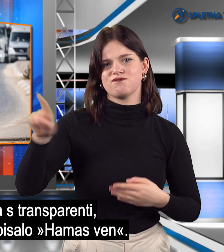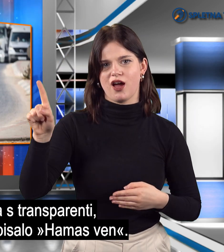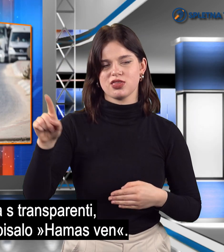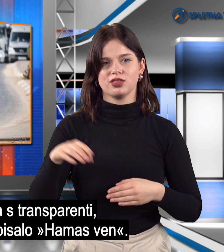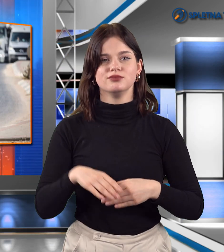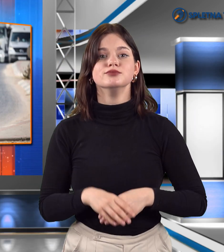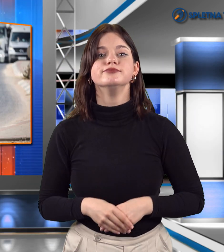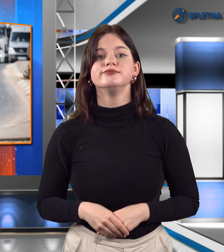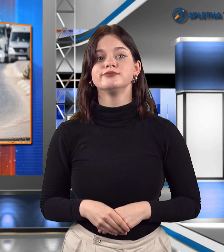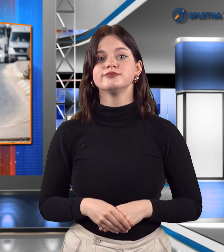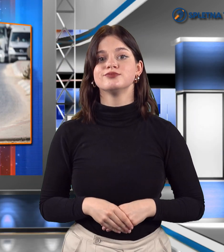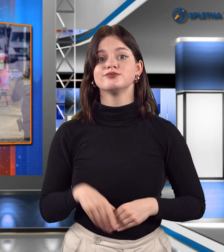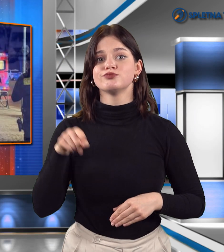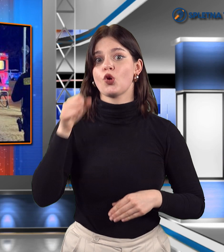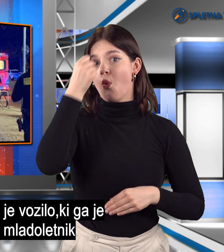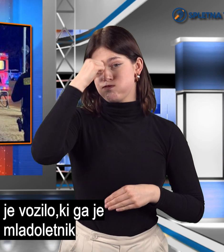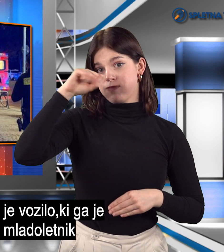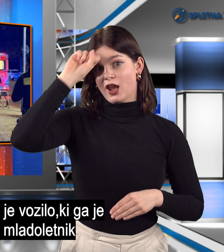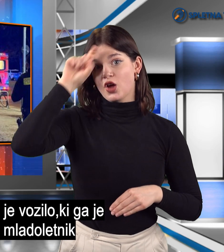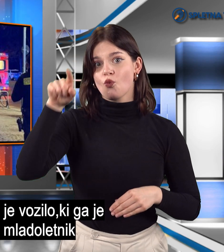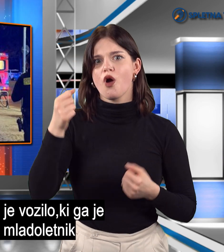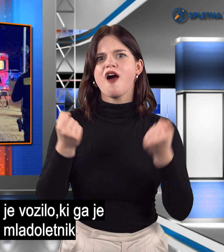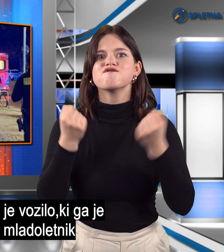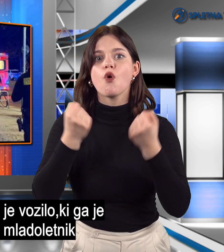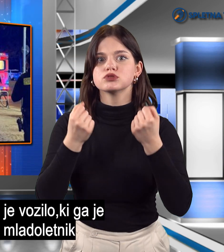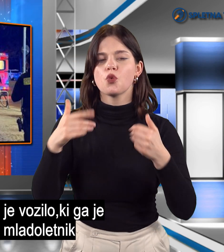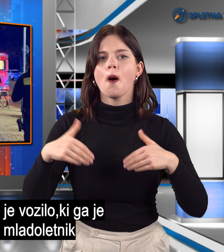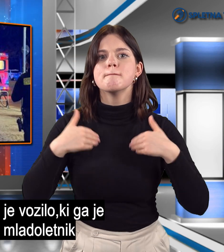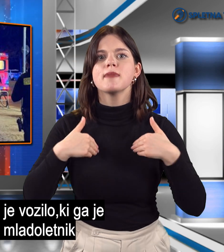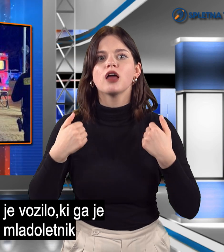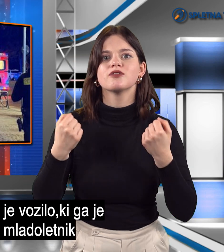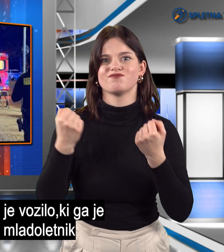je pisalo Hamas ven. V Berlinu je vozilo, ki ga je vozil